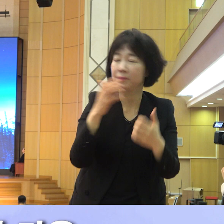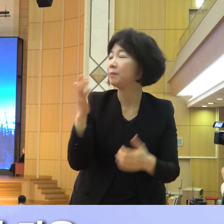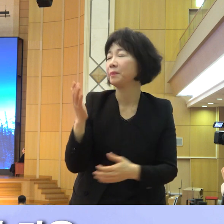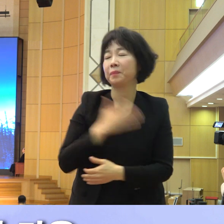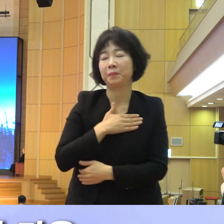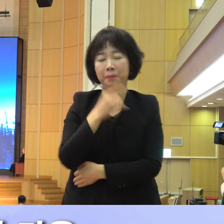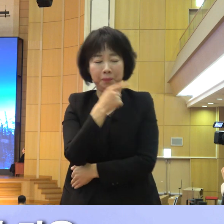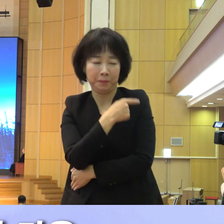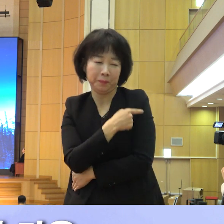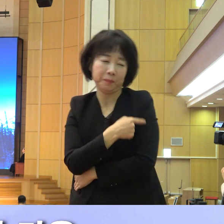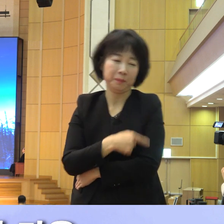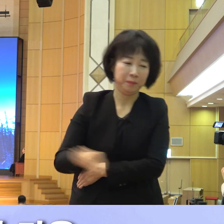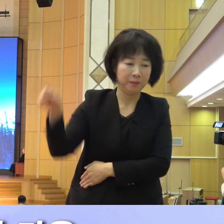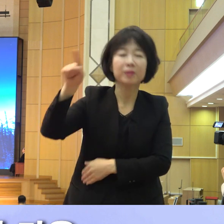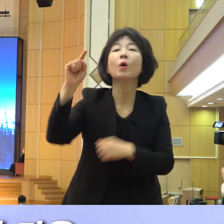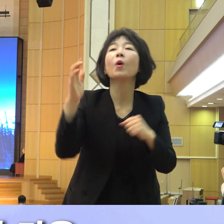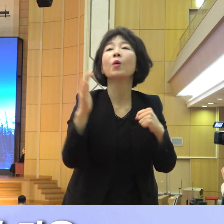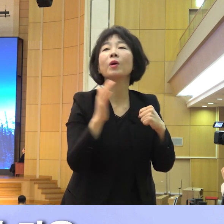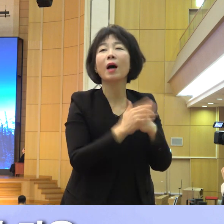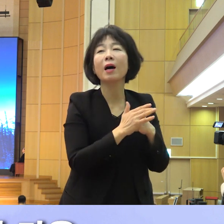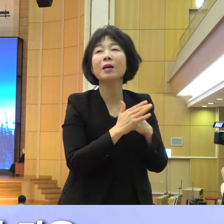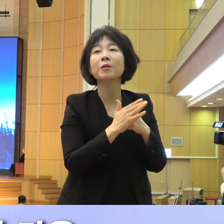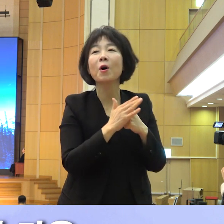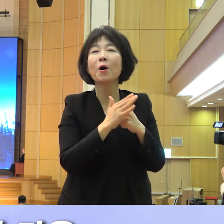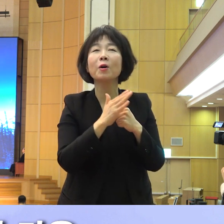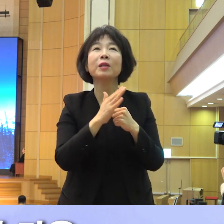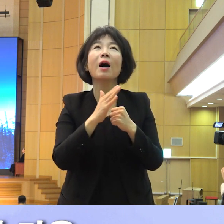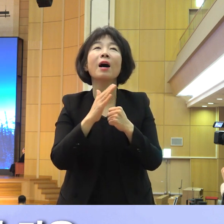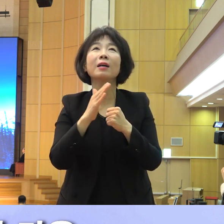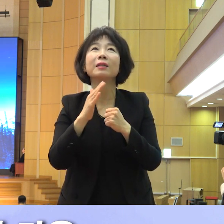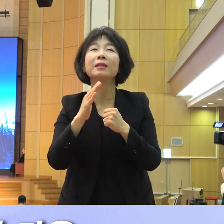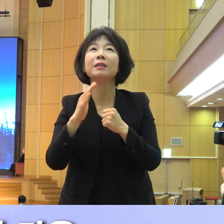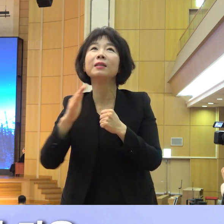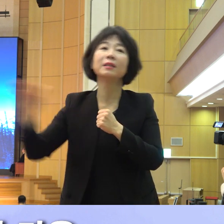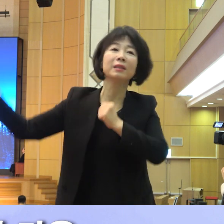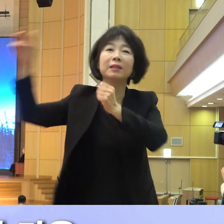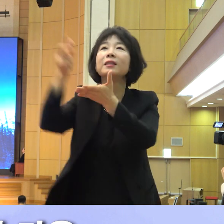전쟁은 나에게 속한 것